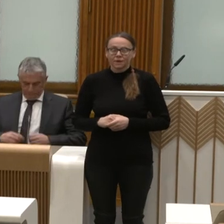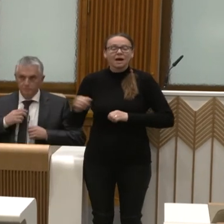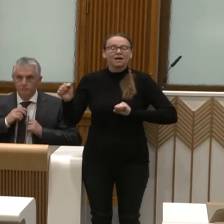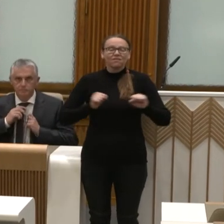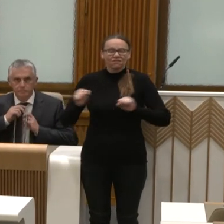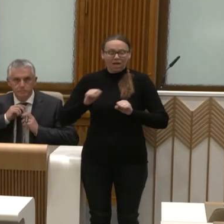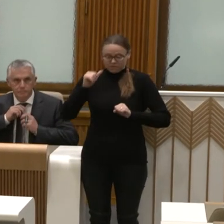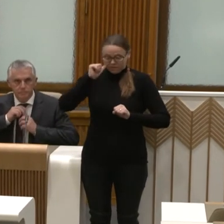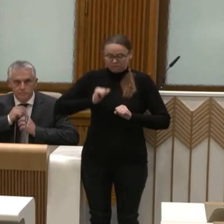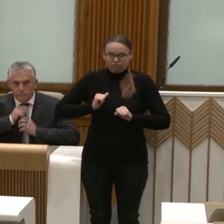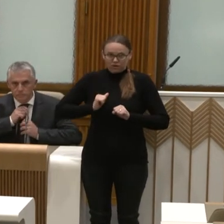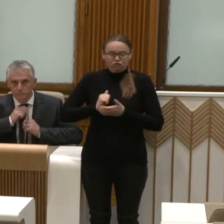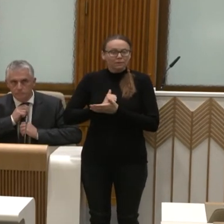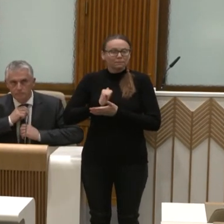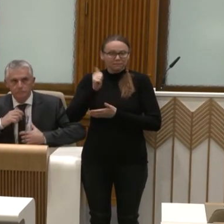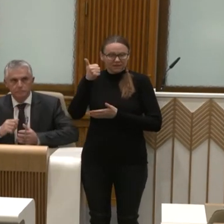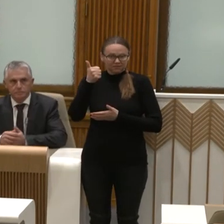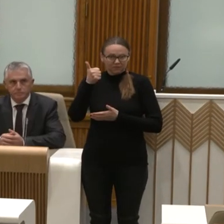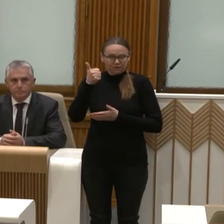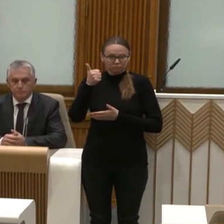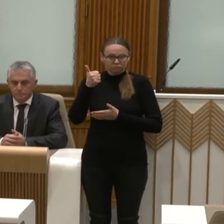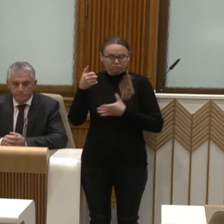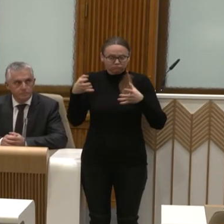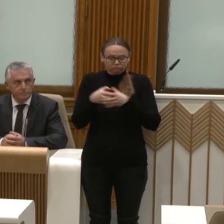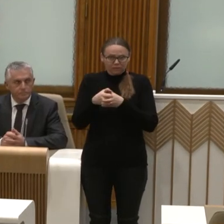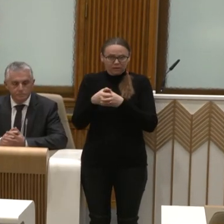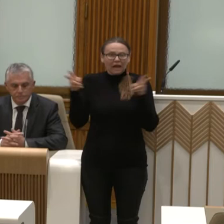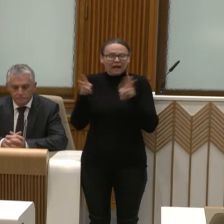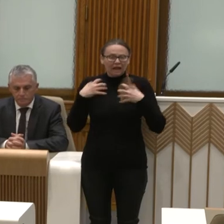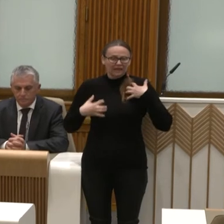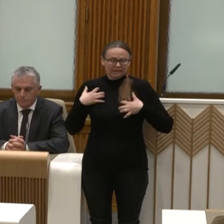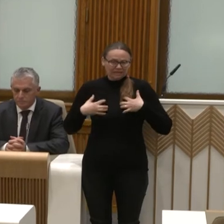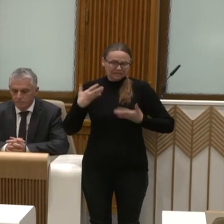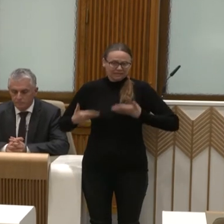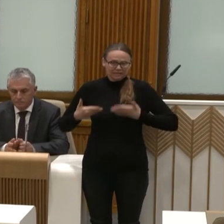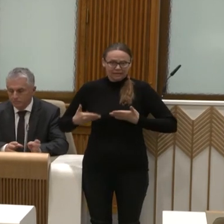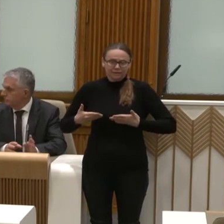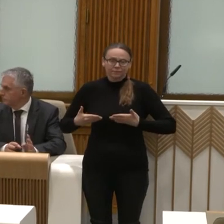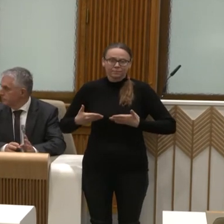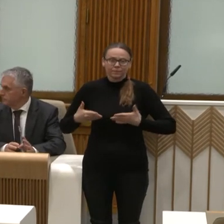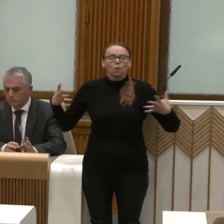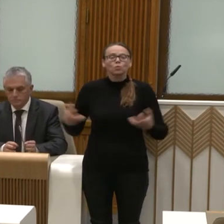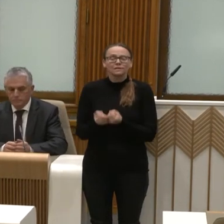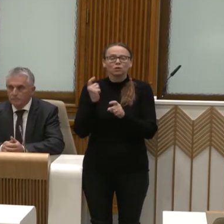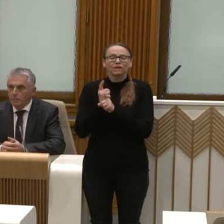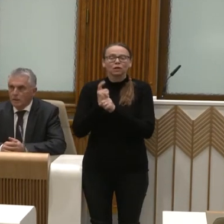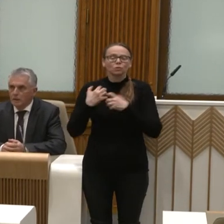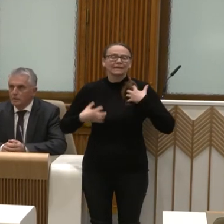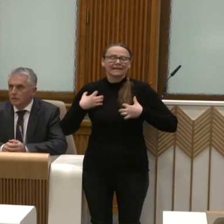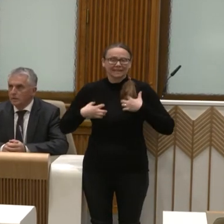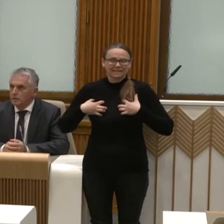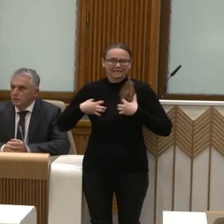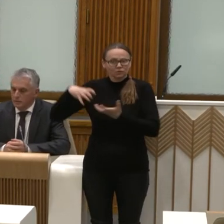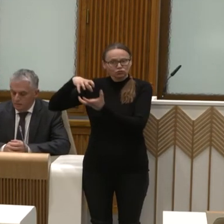Vlada je na včerajšnji prvi konstitutivni hkrati krizni seji ustanovila tudi krizni